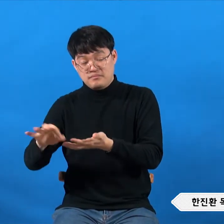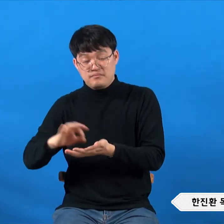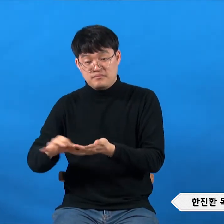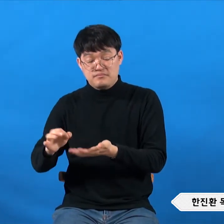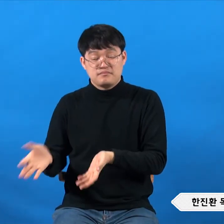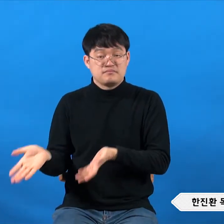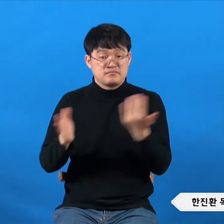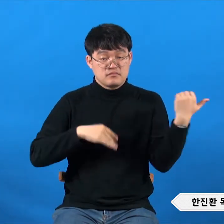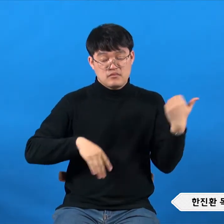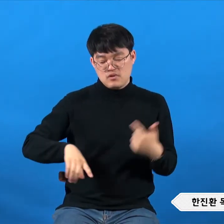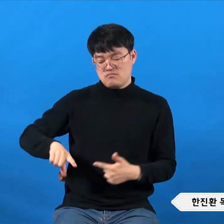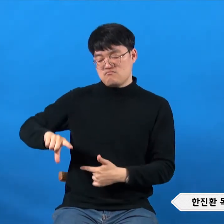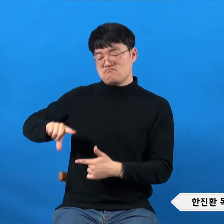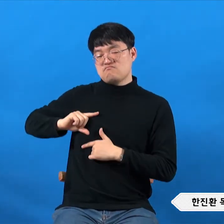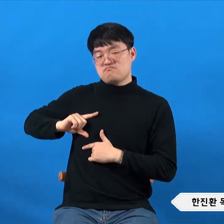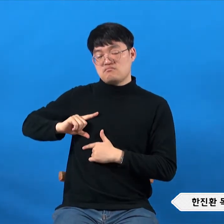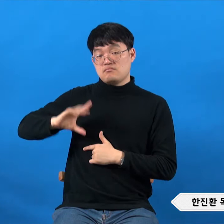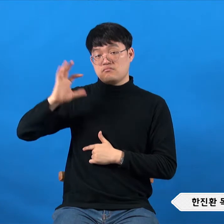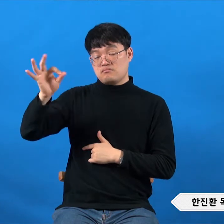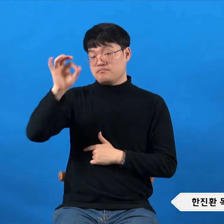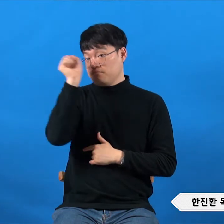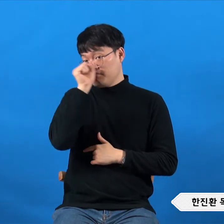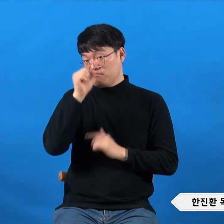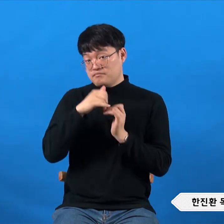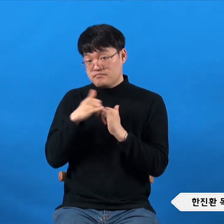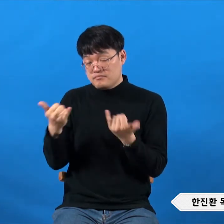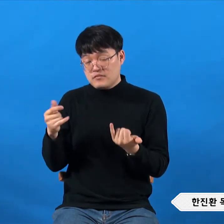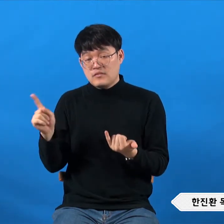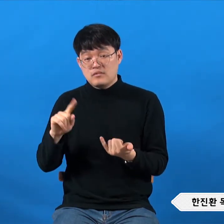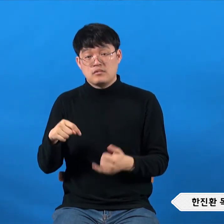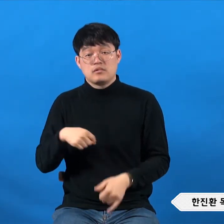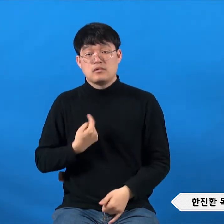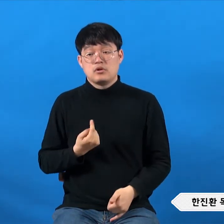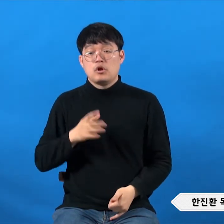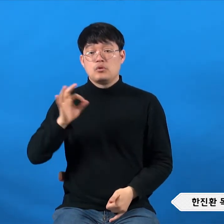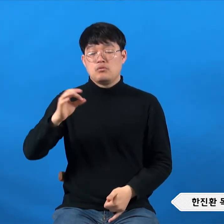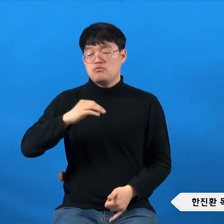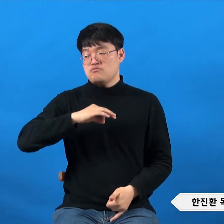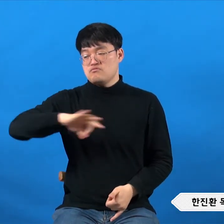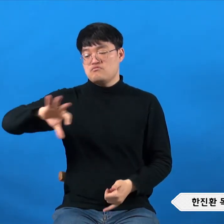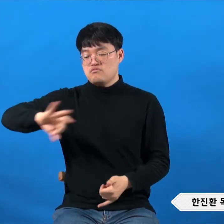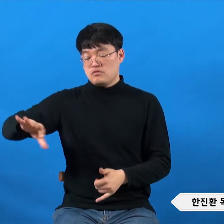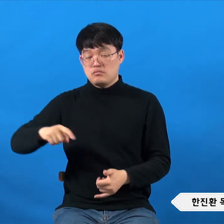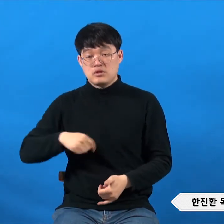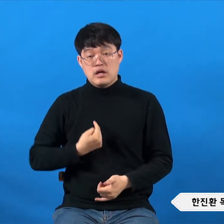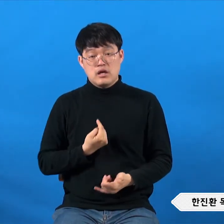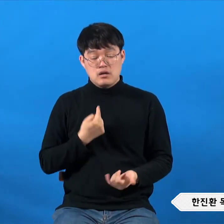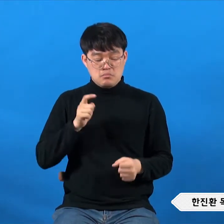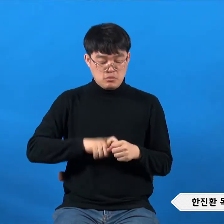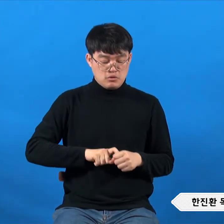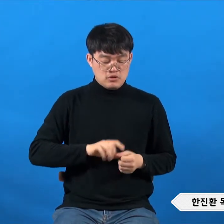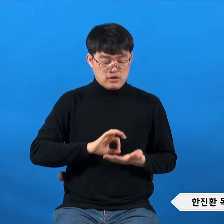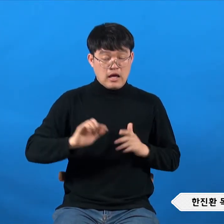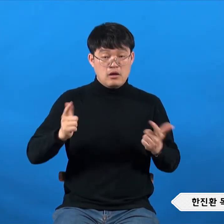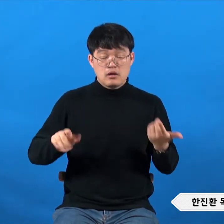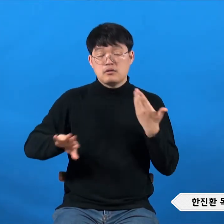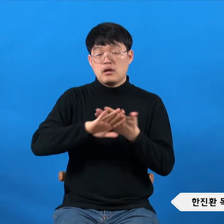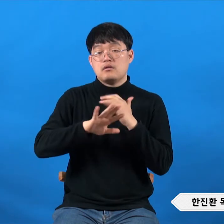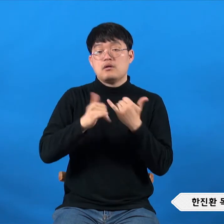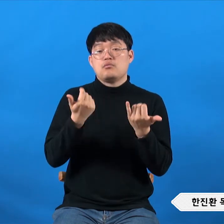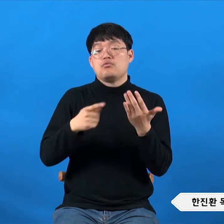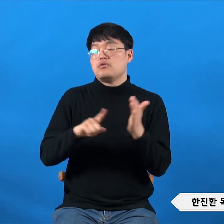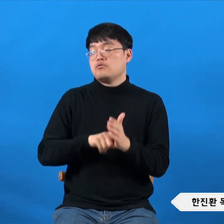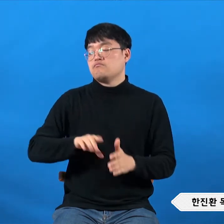펑펑 씁니다. 또 명예 때문에 돈을 좋아하는 사람은 그 사람도 돈을 펑펑 쓰기는 쓰는데 자기를 위해서 쓰는 것이